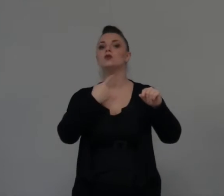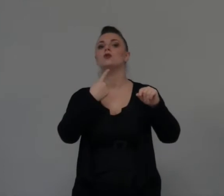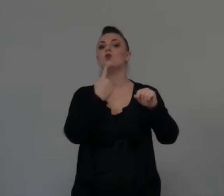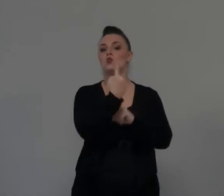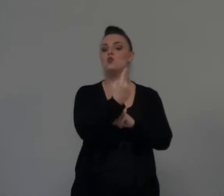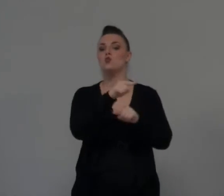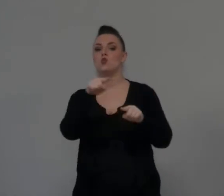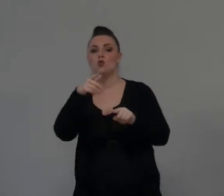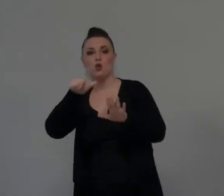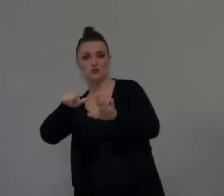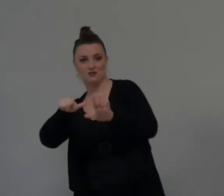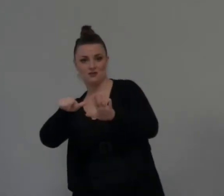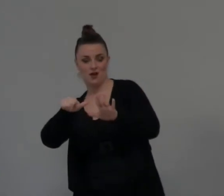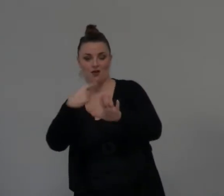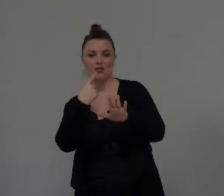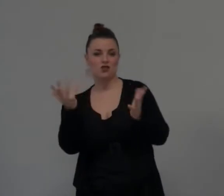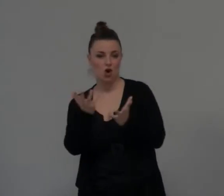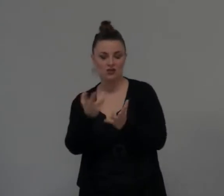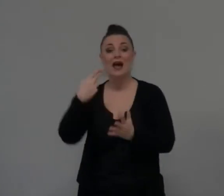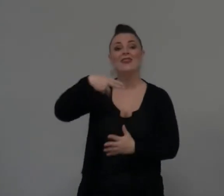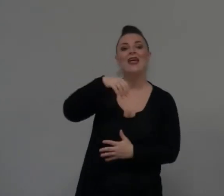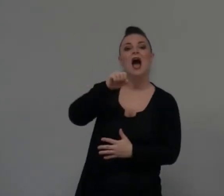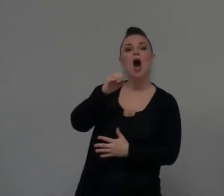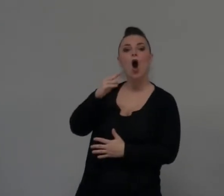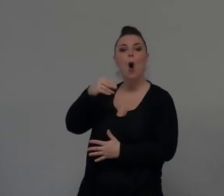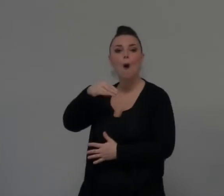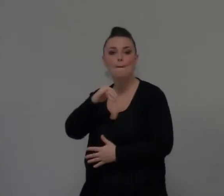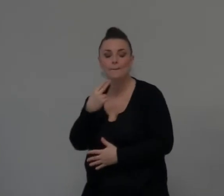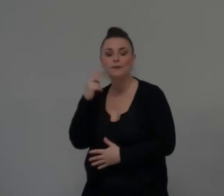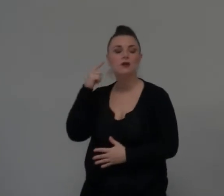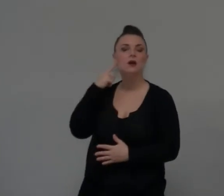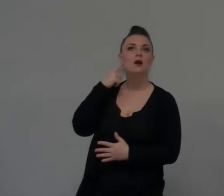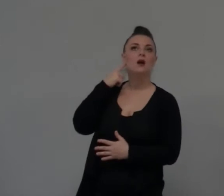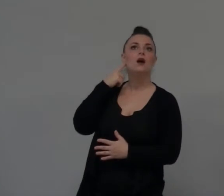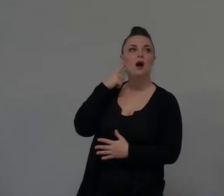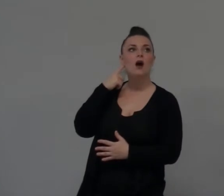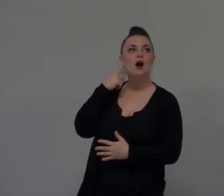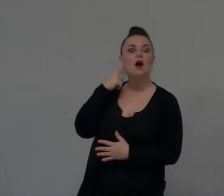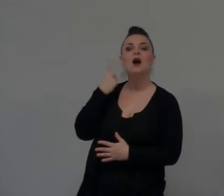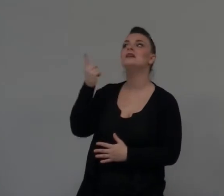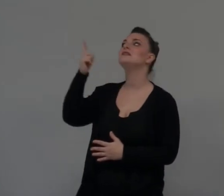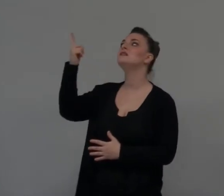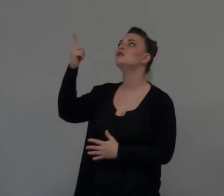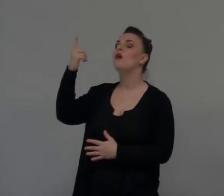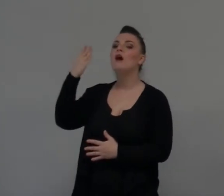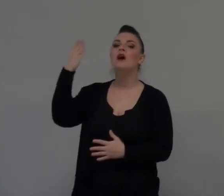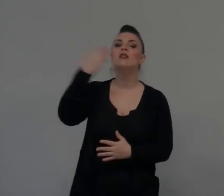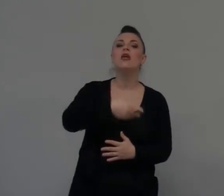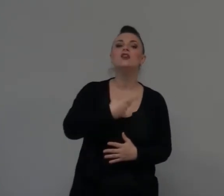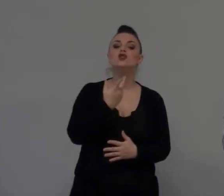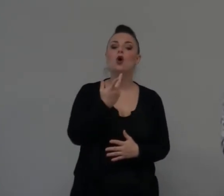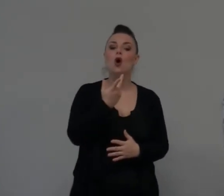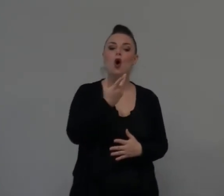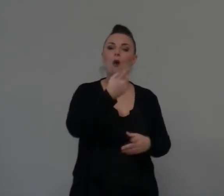perché Naomi aveva sentito dire che il Signore aveva visitato il suo popolo dandogli del pane.